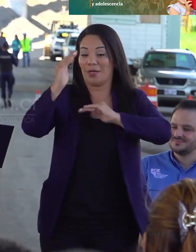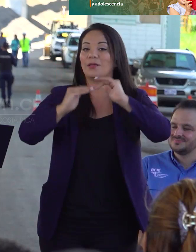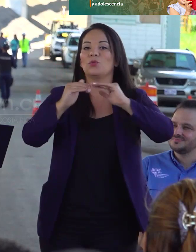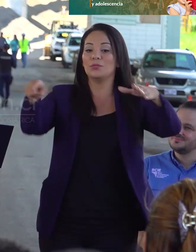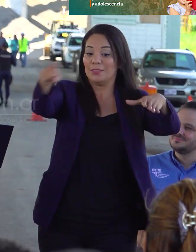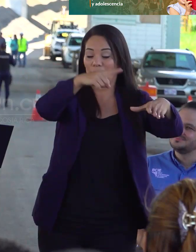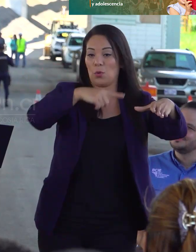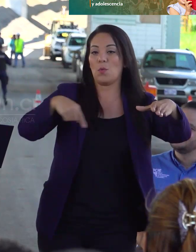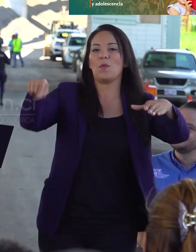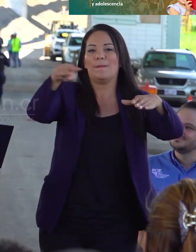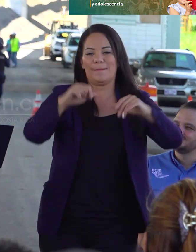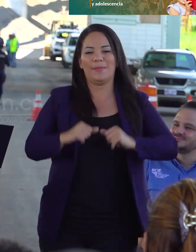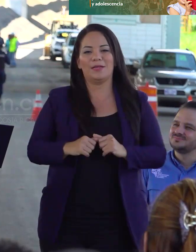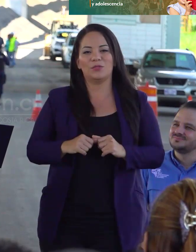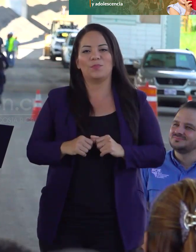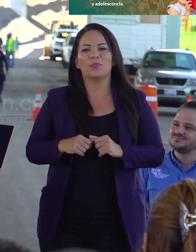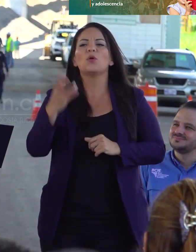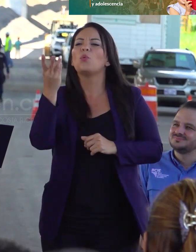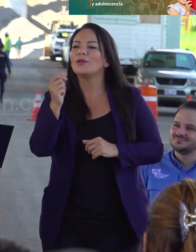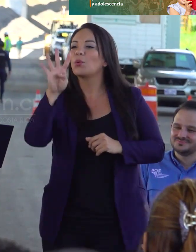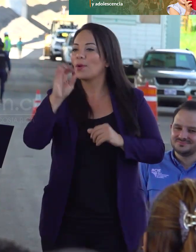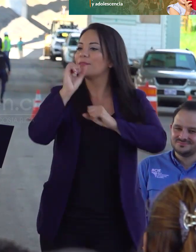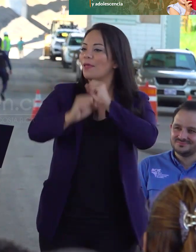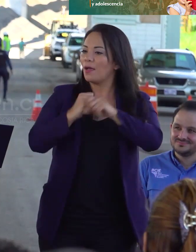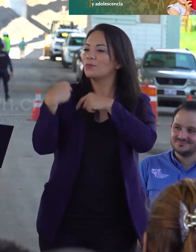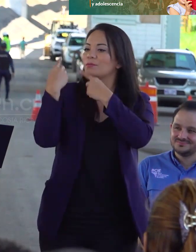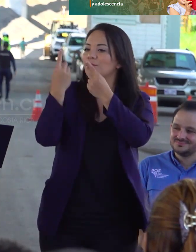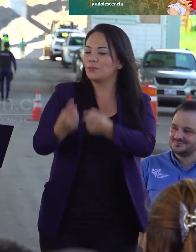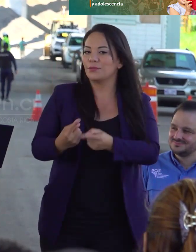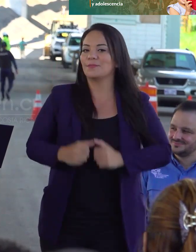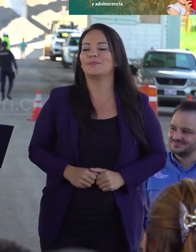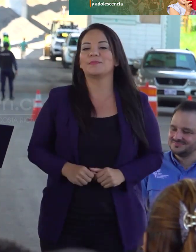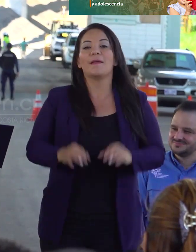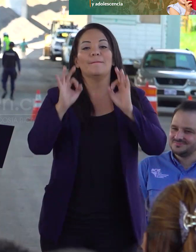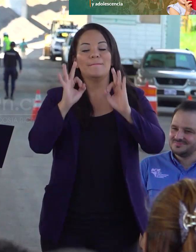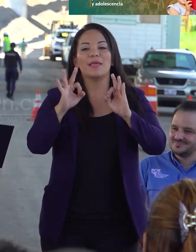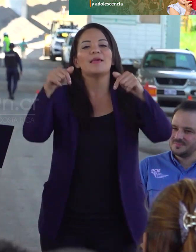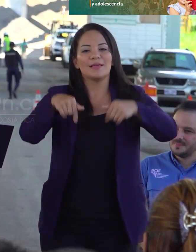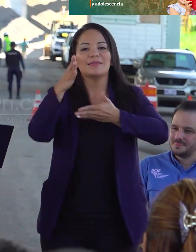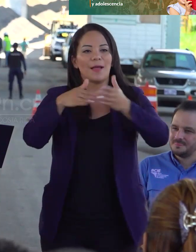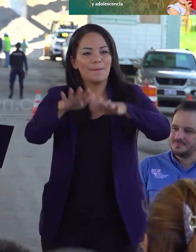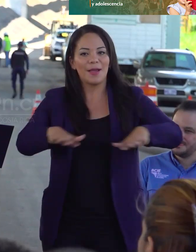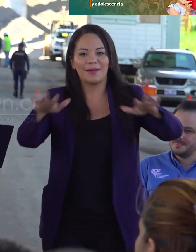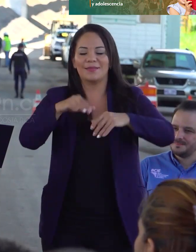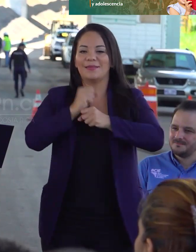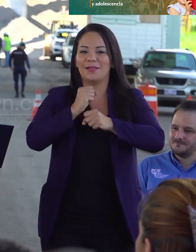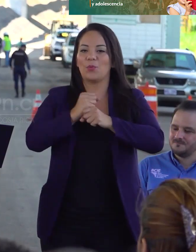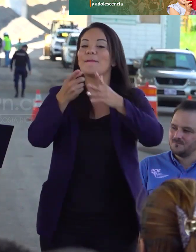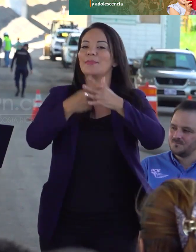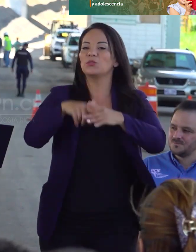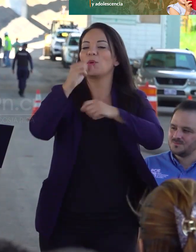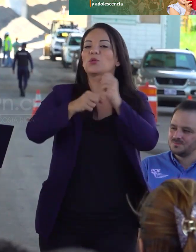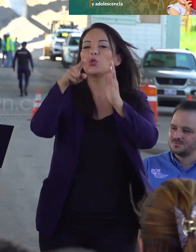circunvalación. ¿Qué será ya? ¿40 años? Bueno, esta parte de la obra empezó